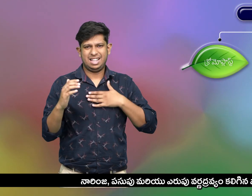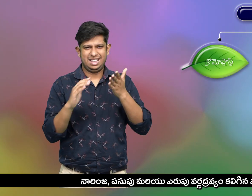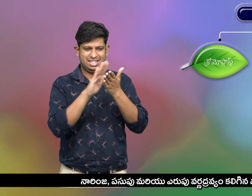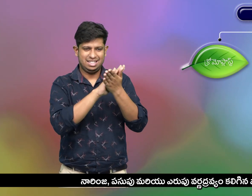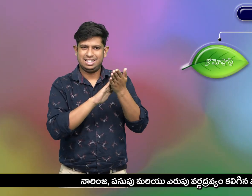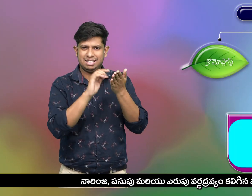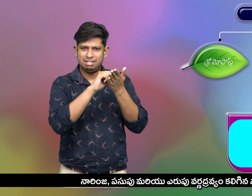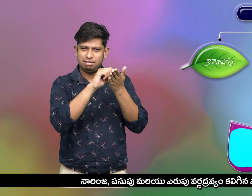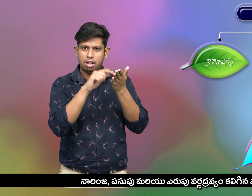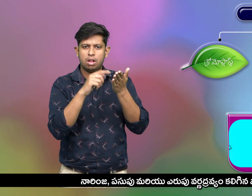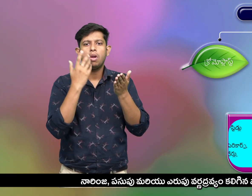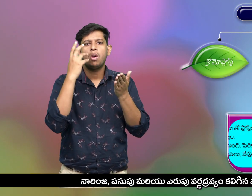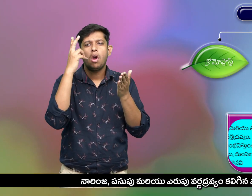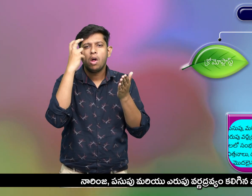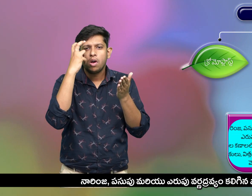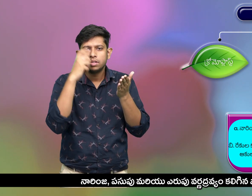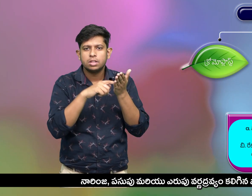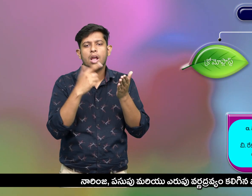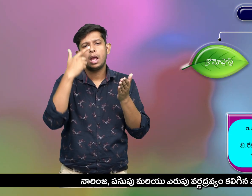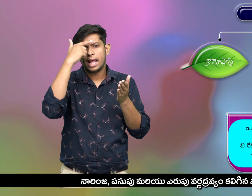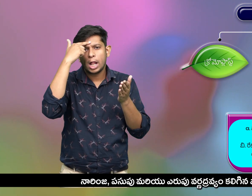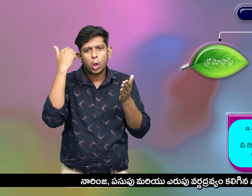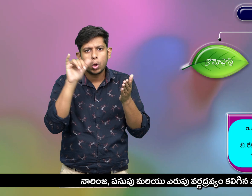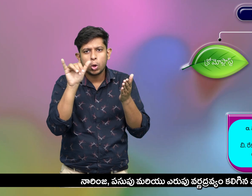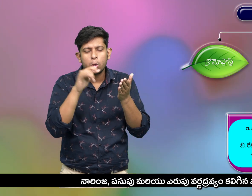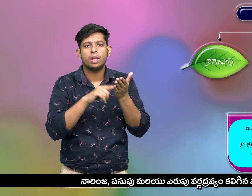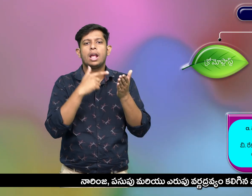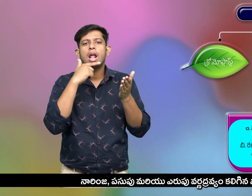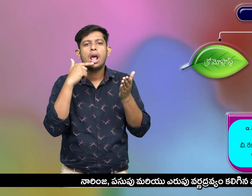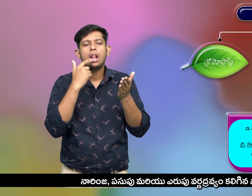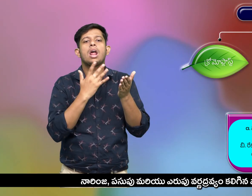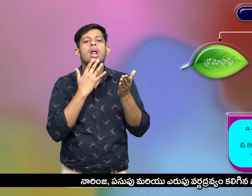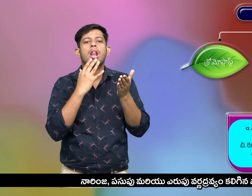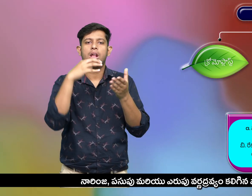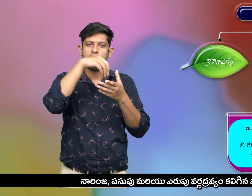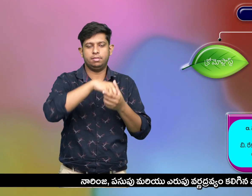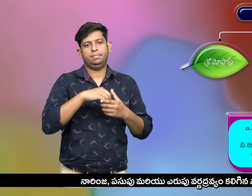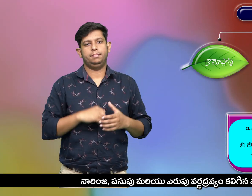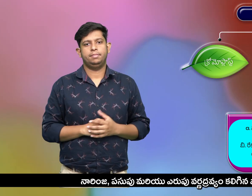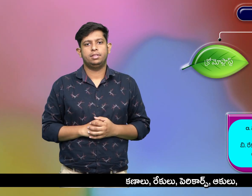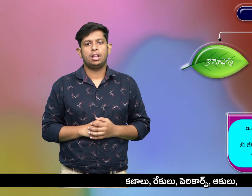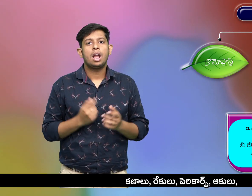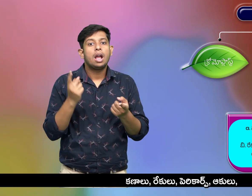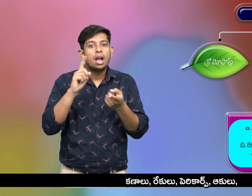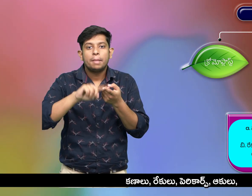నారింజ, పసుపు మరియు ఎరుపు వర్ణ ద్రవ్యం కలిగిన ప్లాస్టిడ్లు కణాలు,